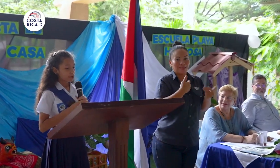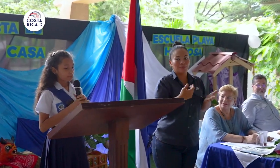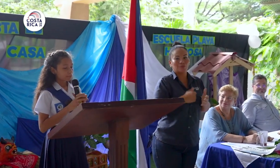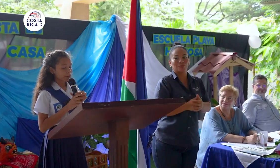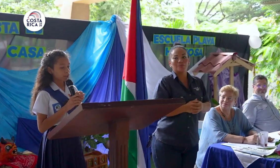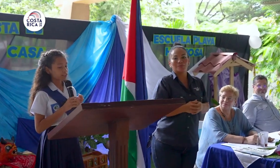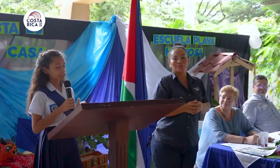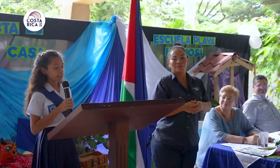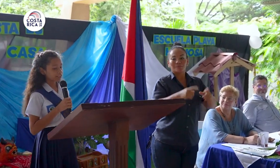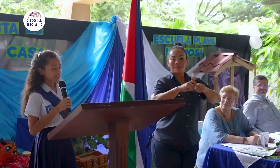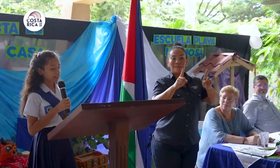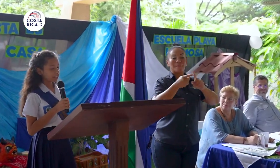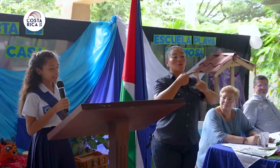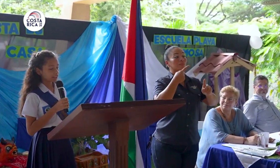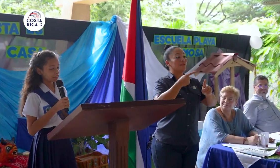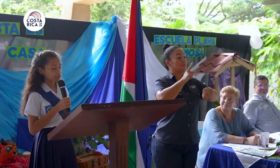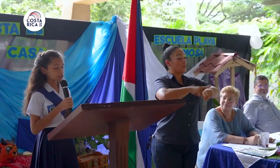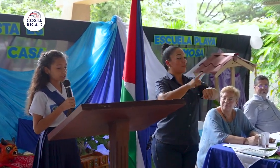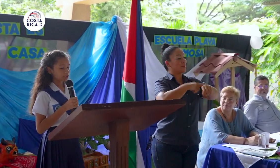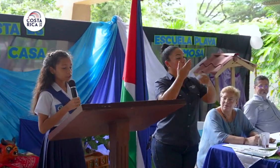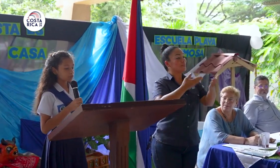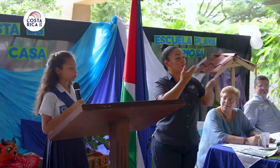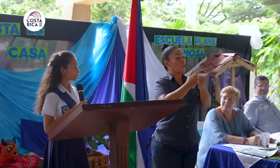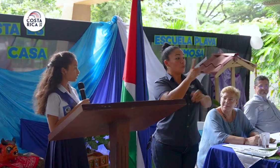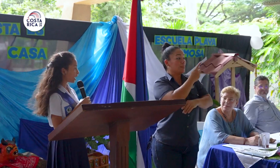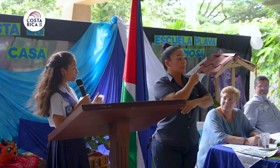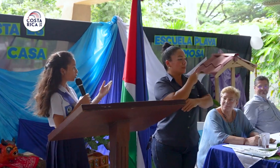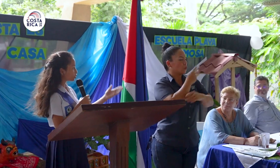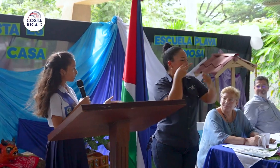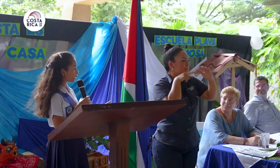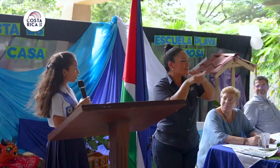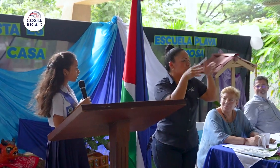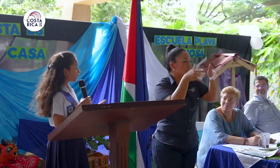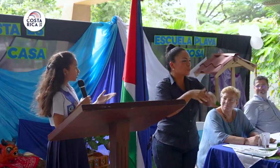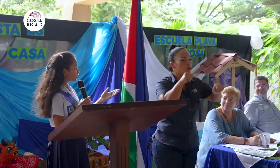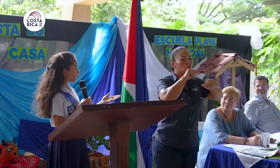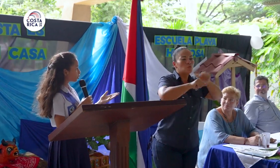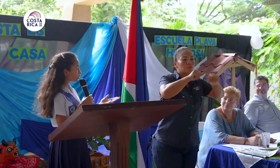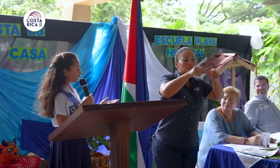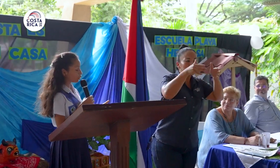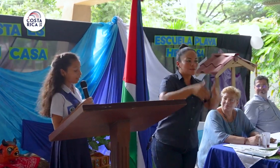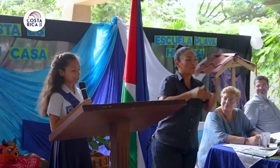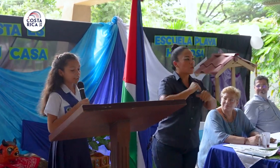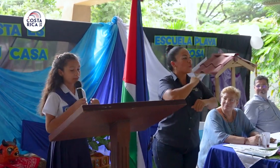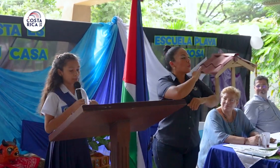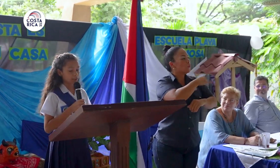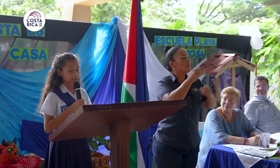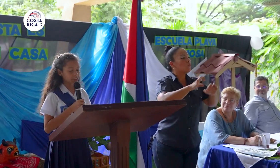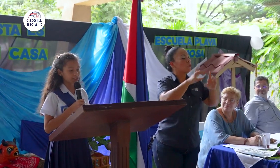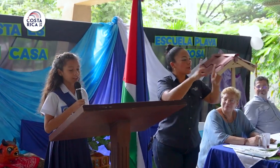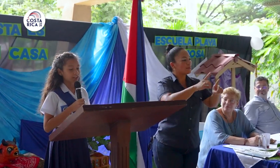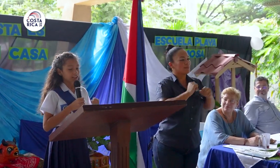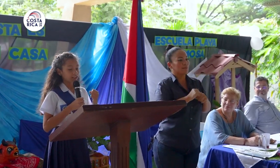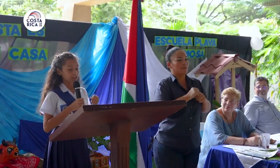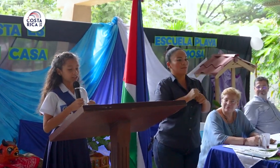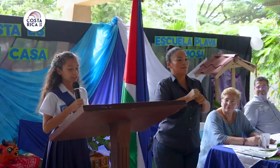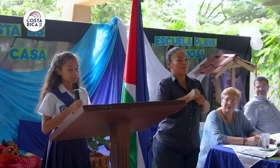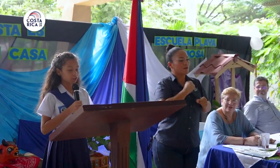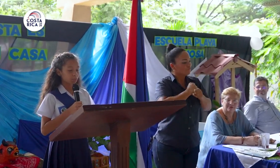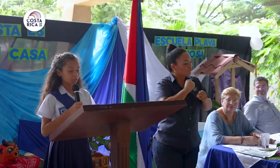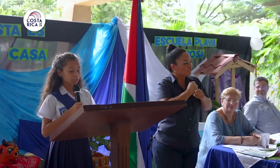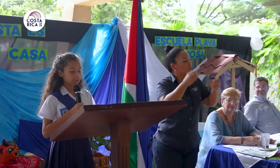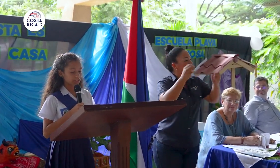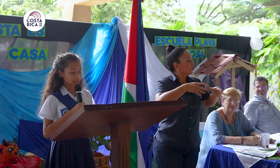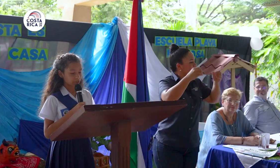tenemos, pero desde la llegada de un director visionario, luchador, de una junta educativa proactiva, de